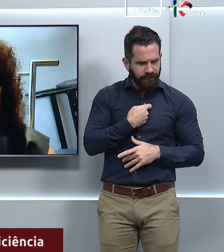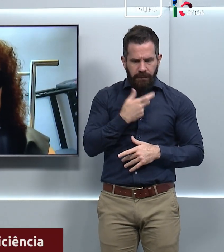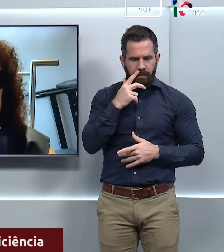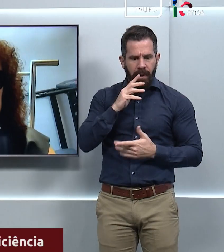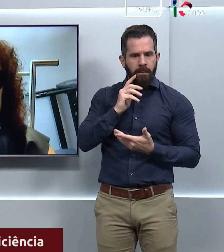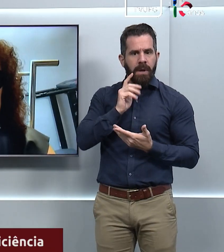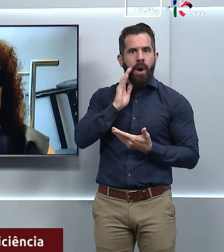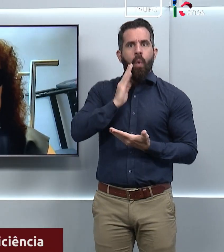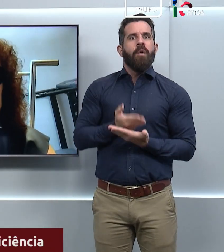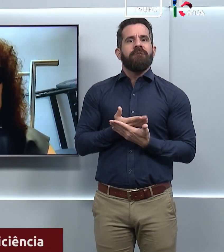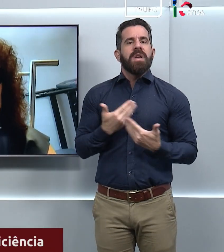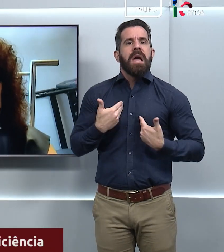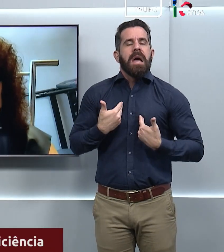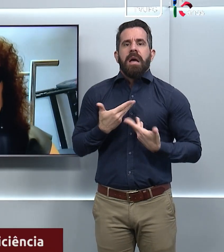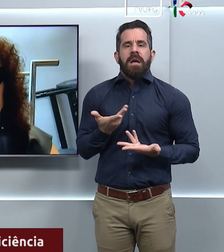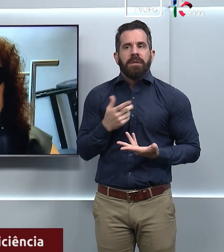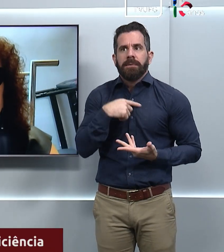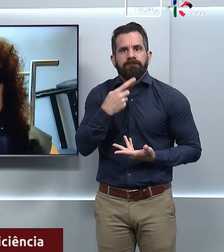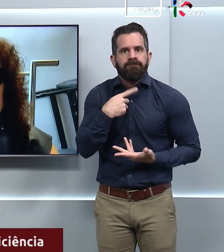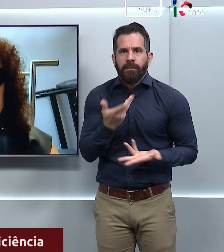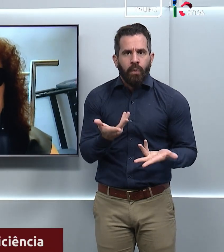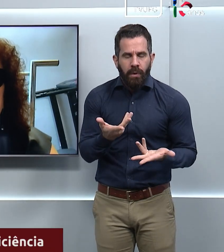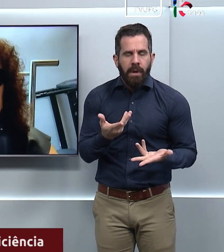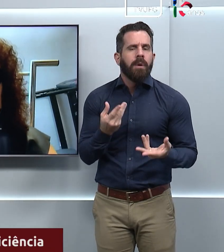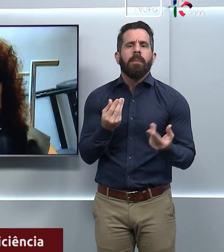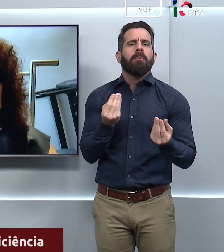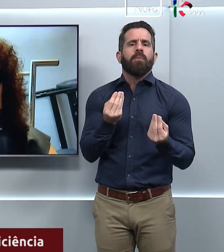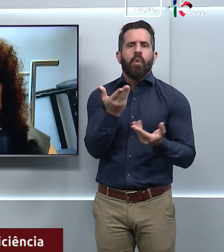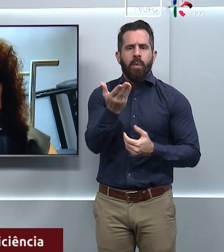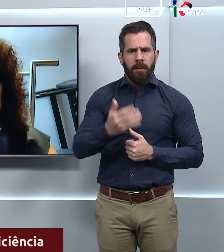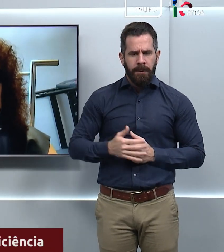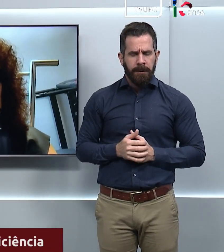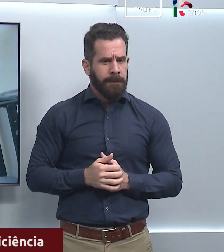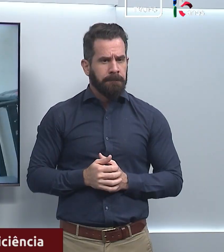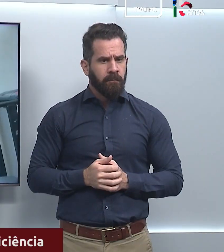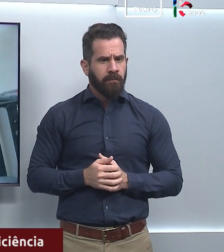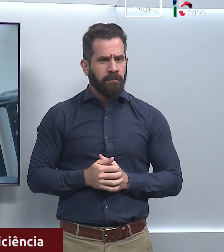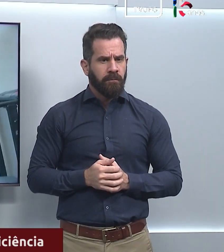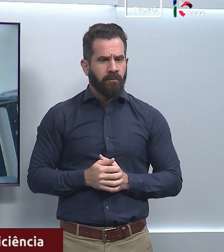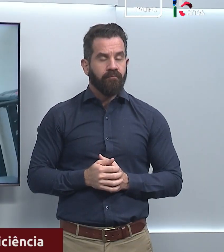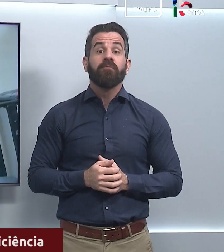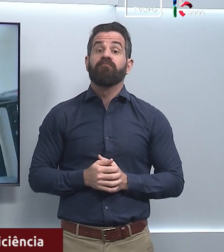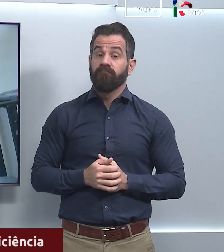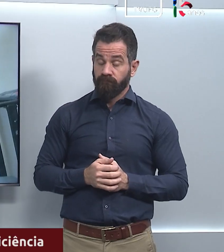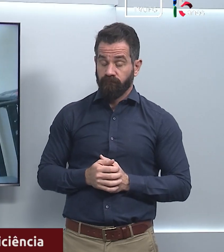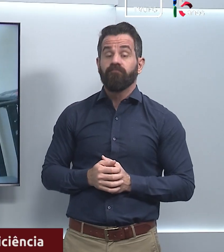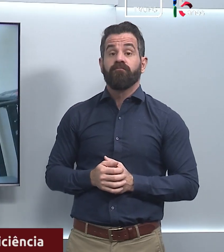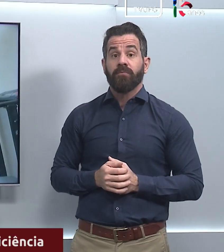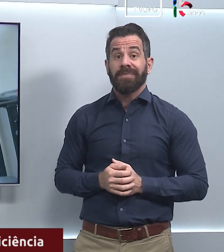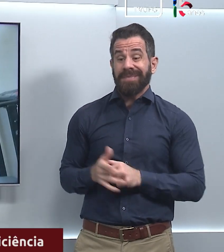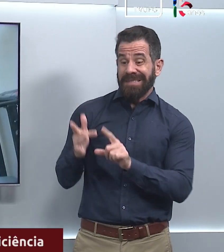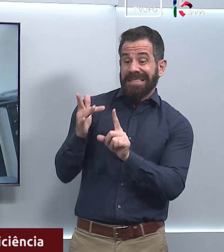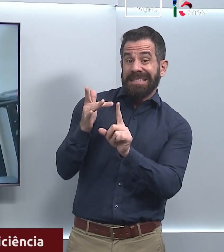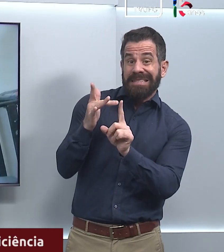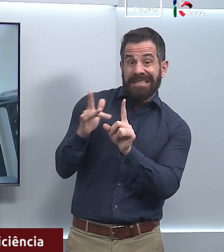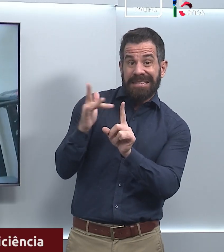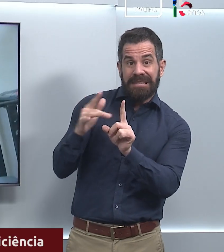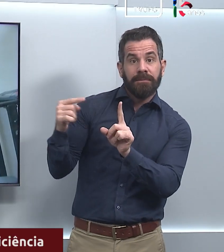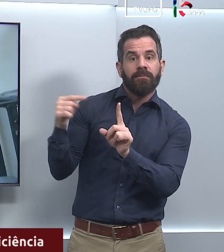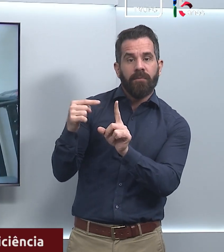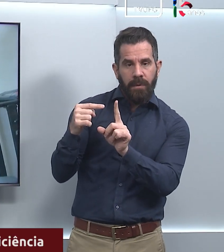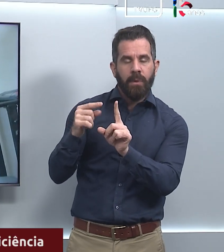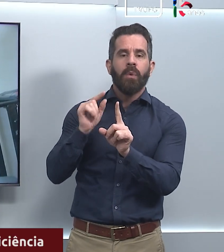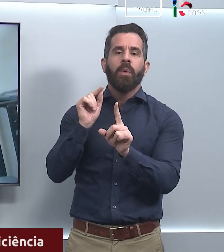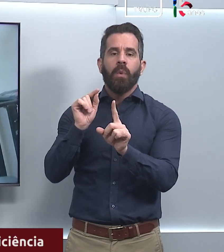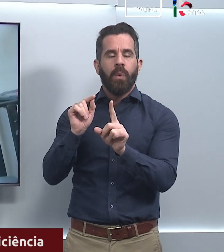pessoas? Então, eu digo, o capacitismo, ele é uma espécie do